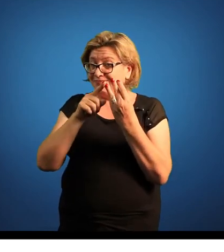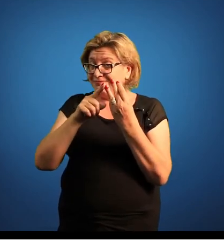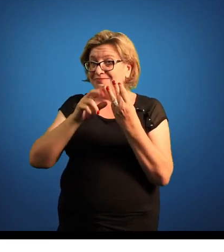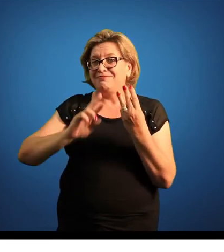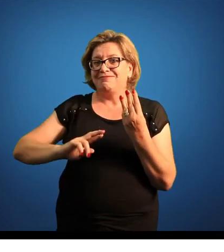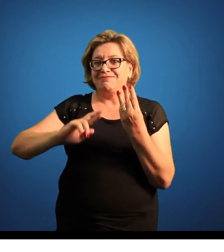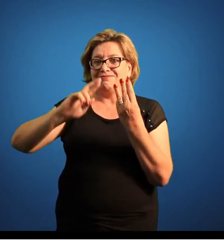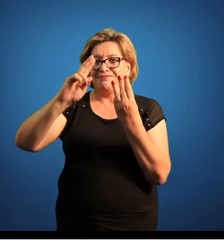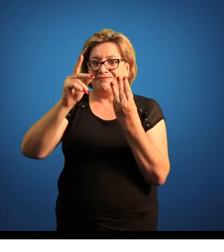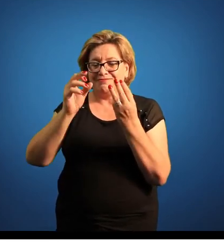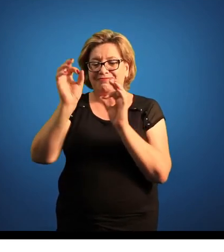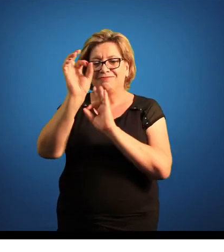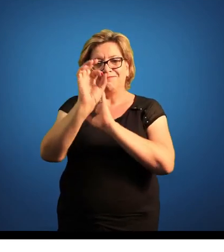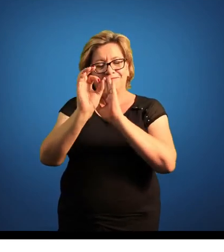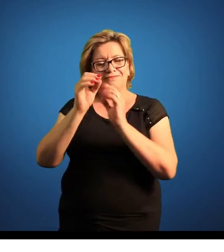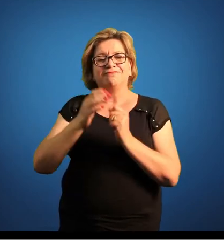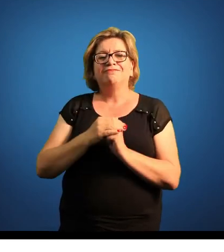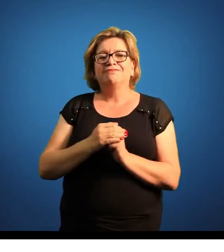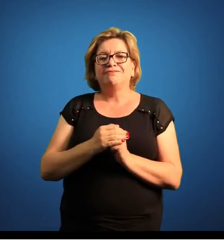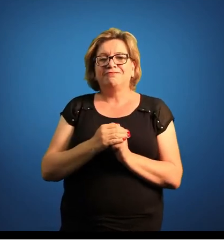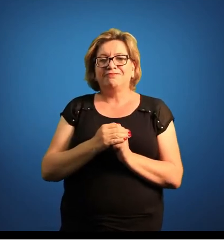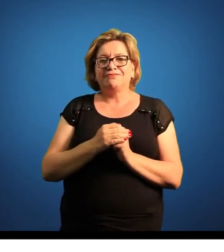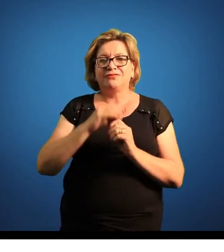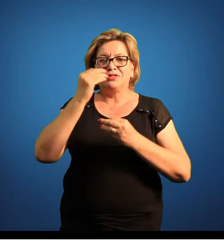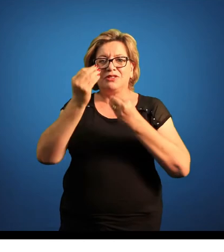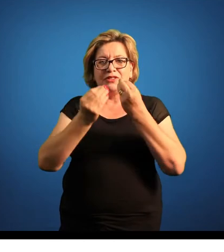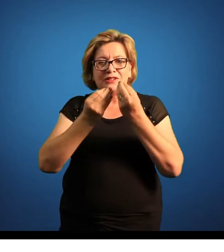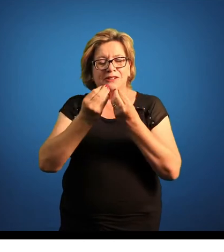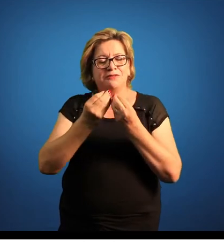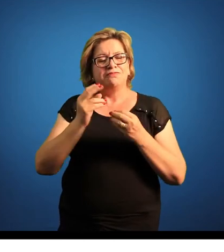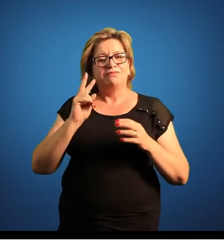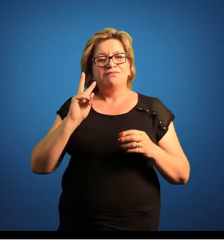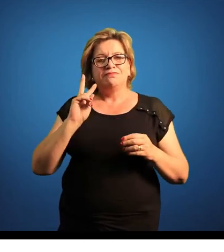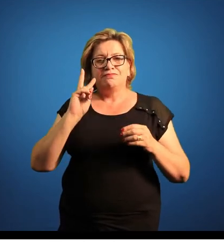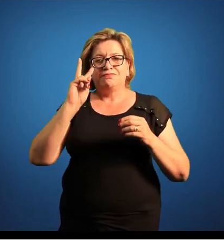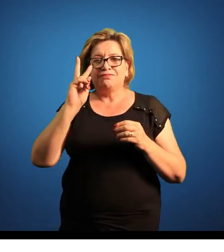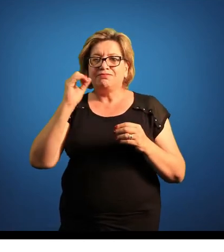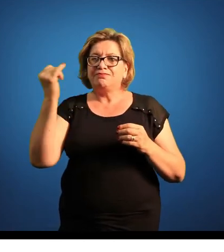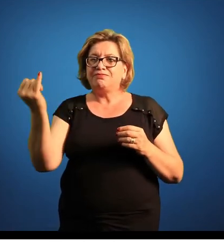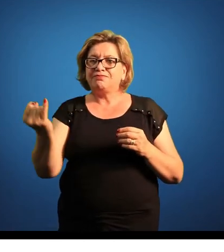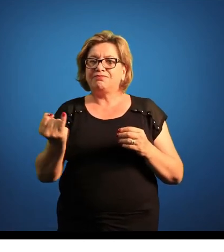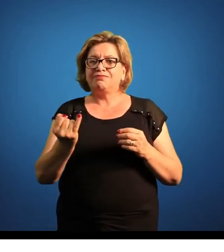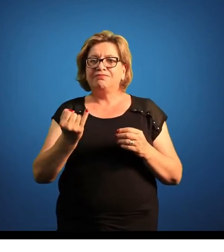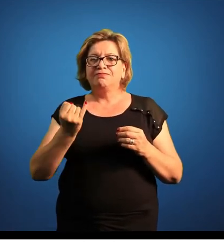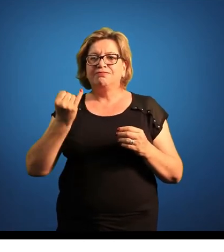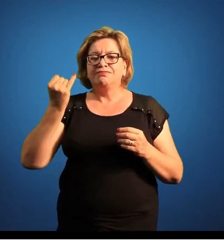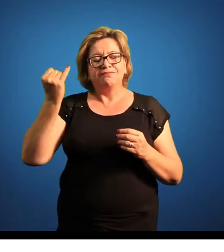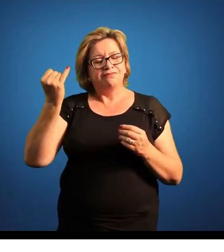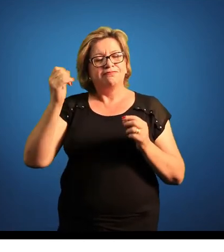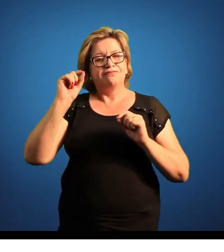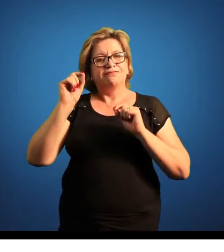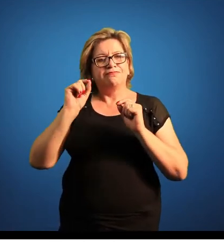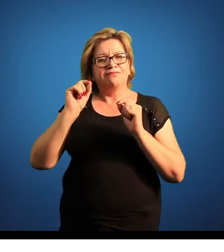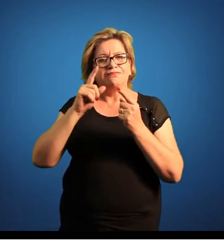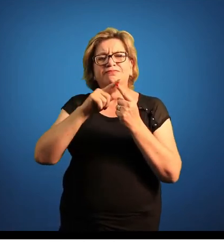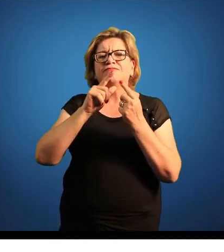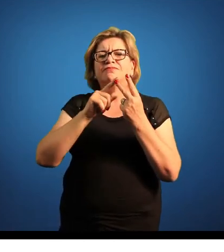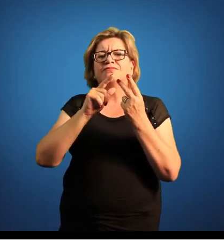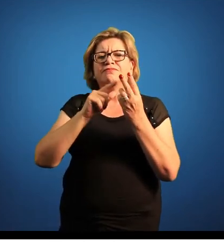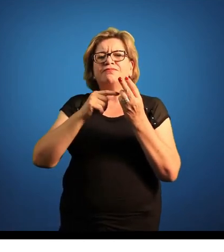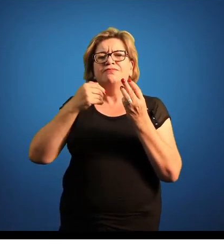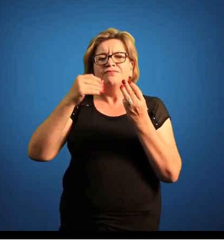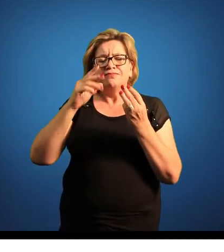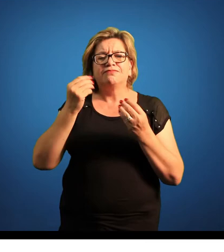série ordenada. Num grau de importância, vamos pensar assim,